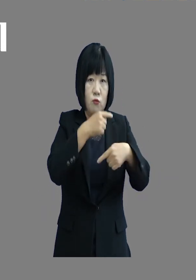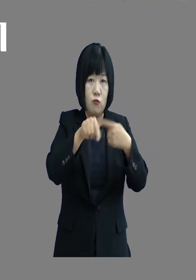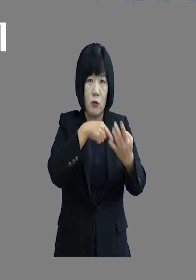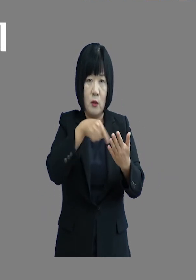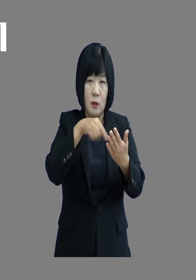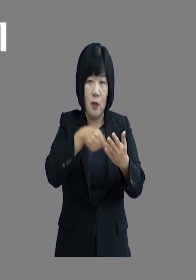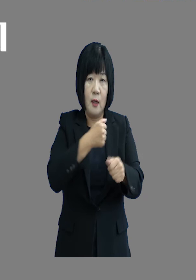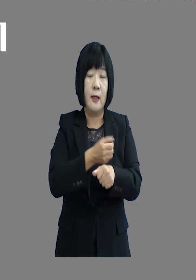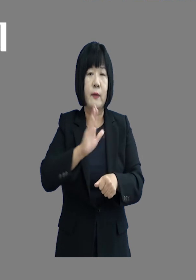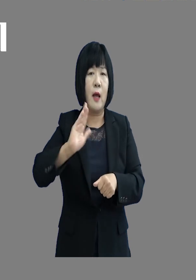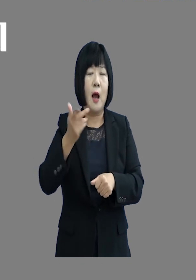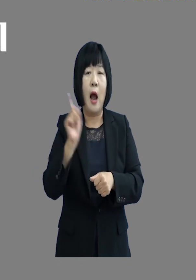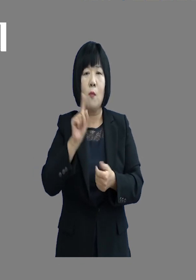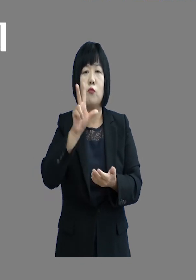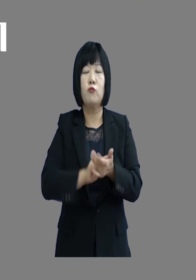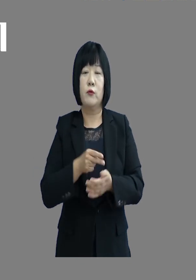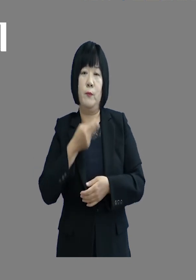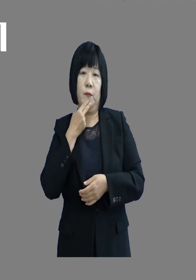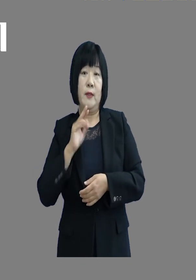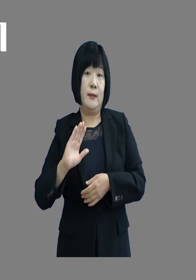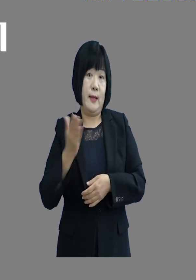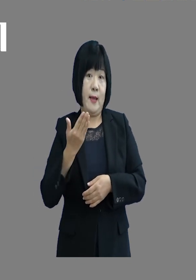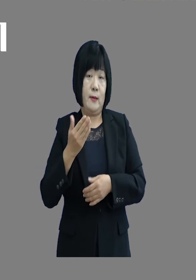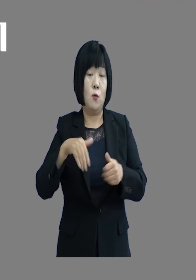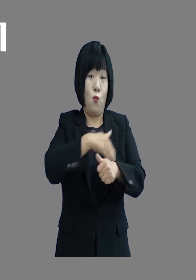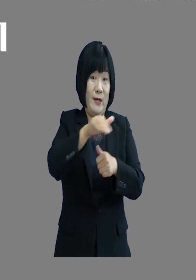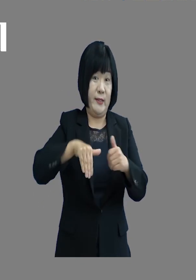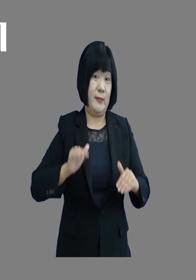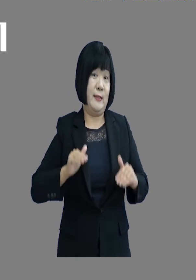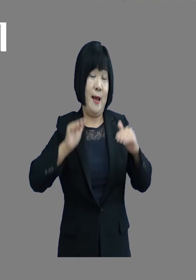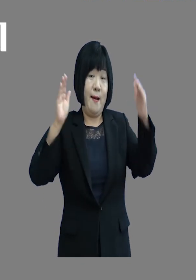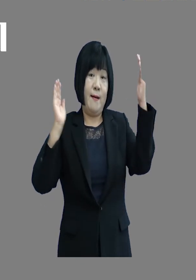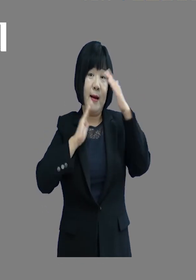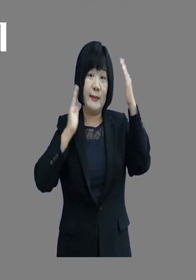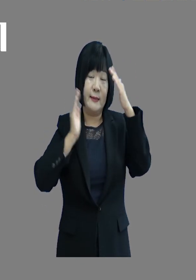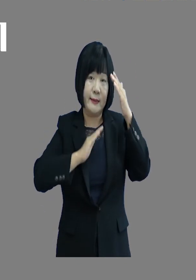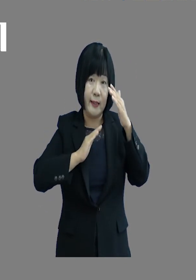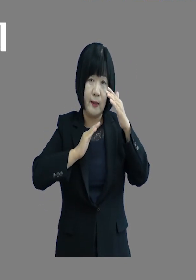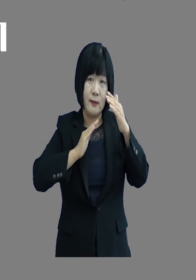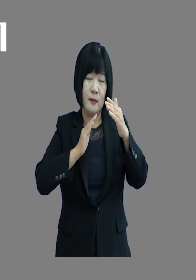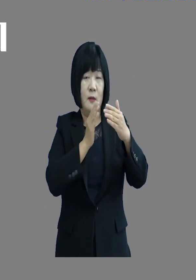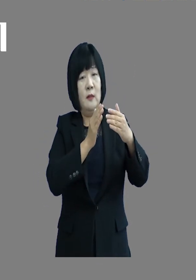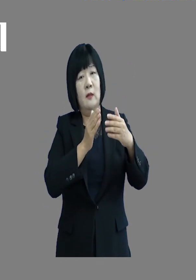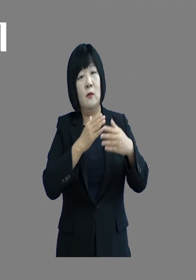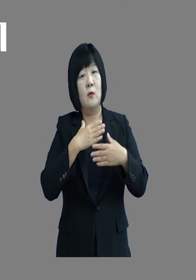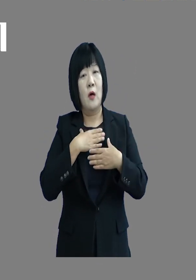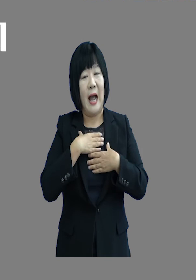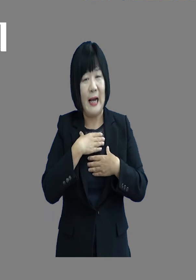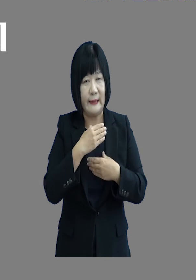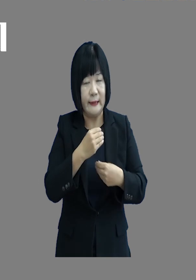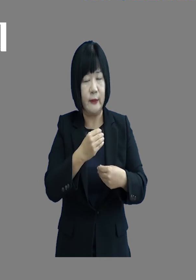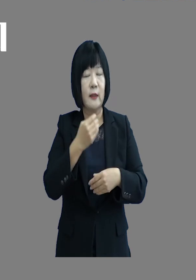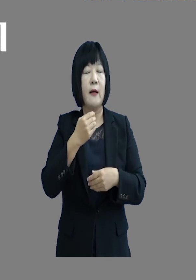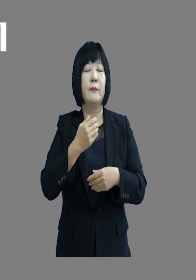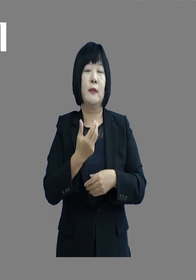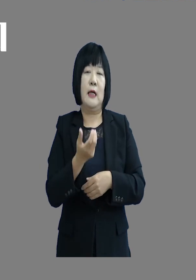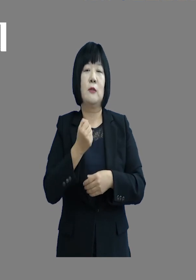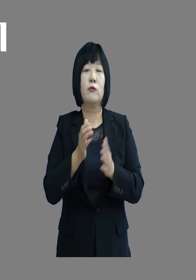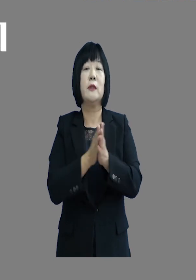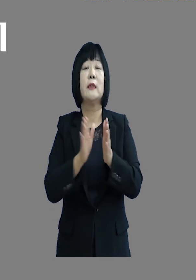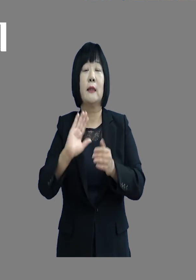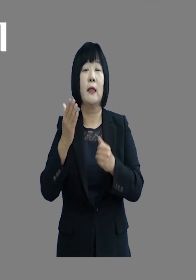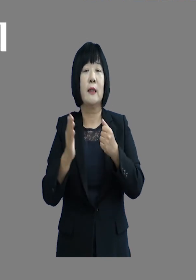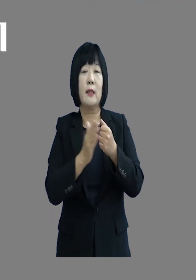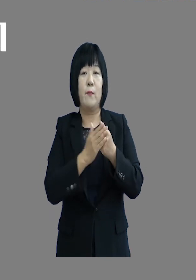없는 곳이거든요. 이런 환경에서 자라온 아이들은 아주 큰 소속감, 안정감을 얻고 시작해요. 그래서